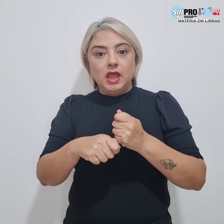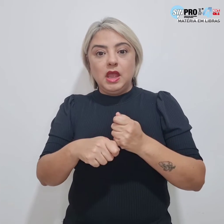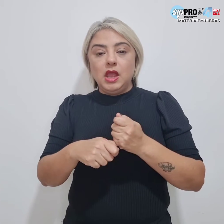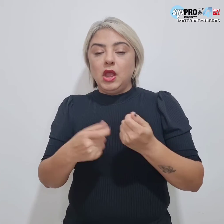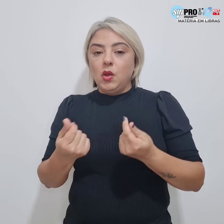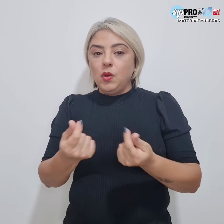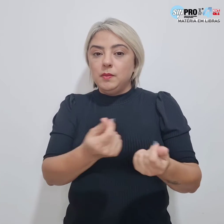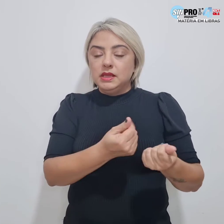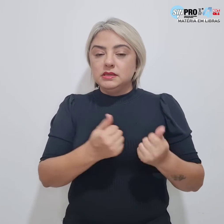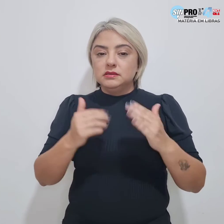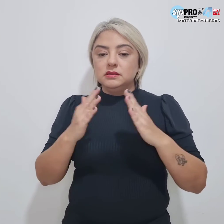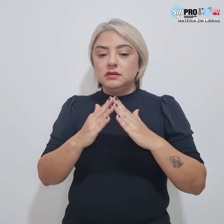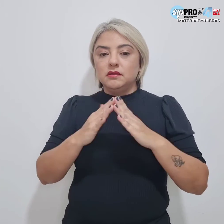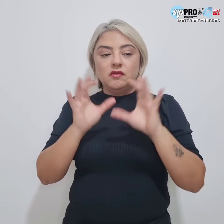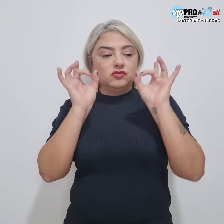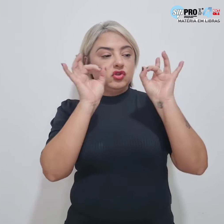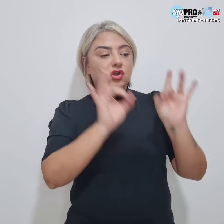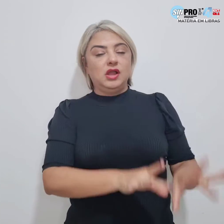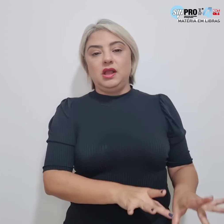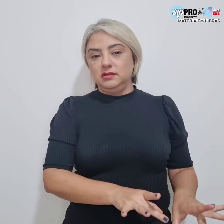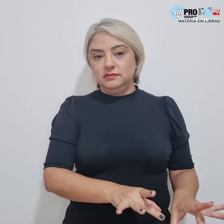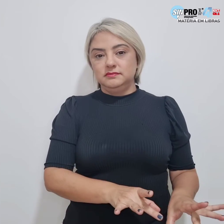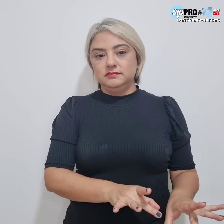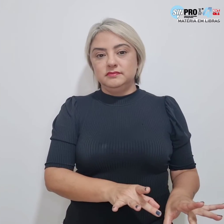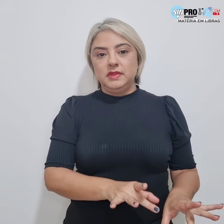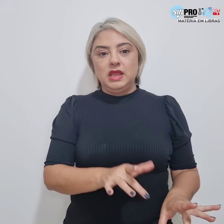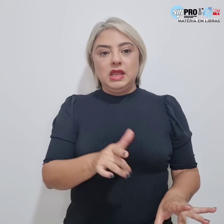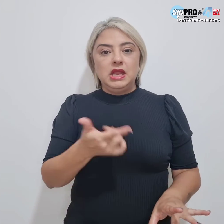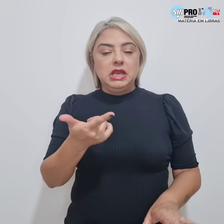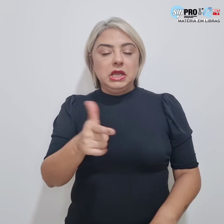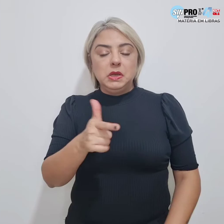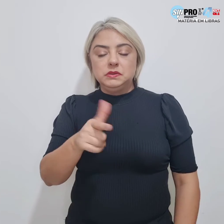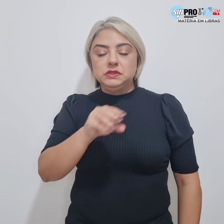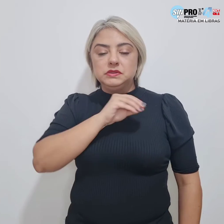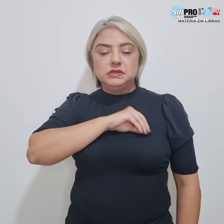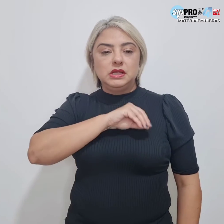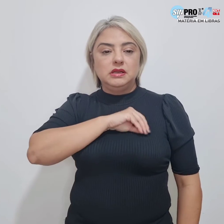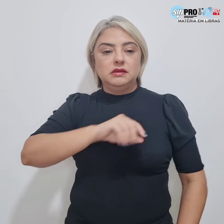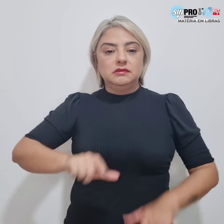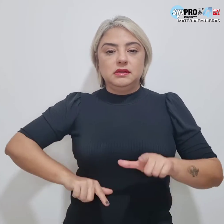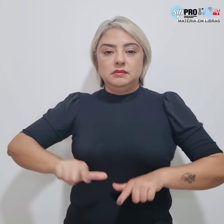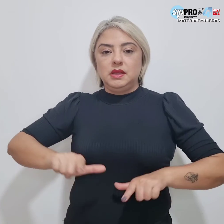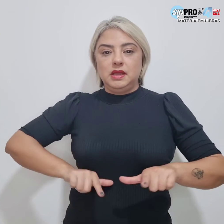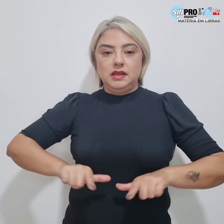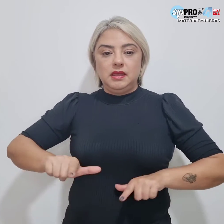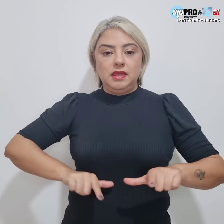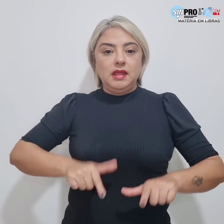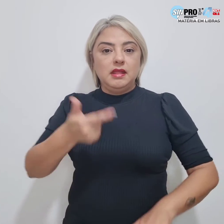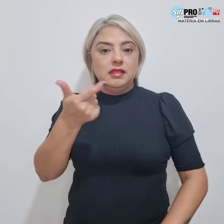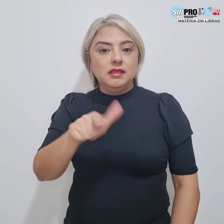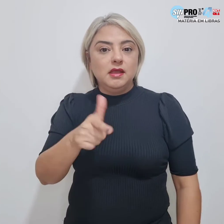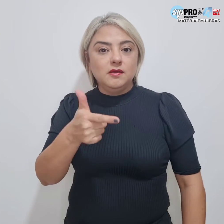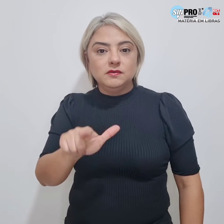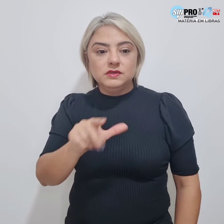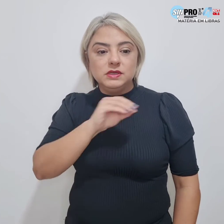doméstica, foi jogado à própria sorte, sem salário pelo trabalho executado, sem pagamento de